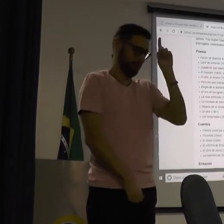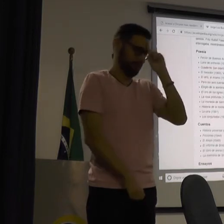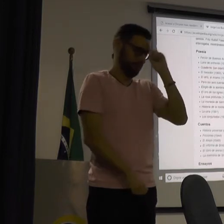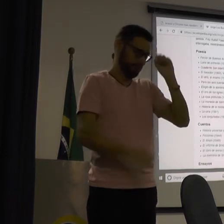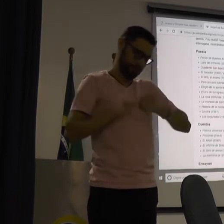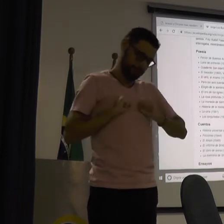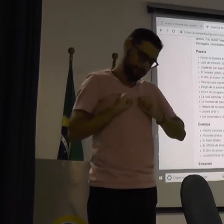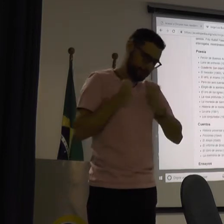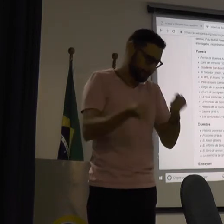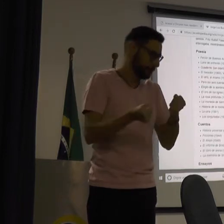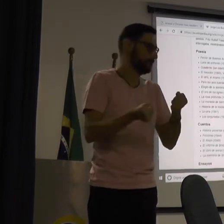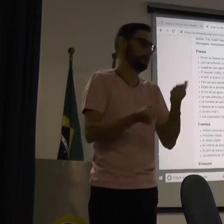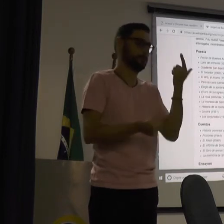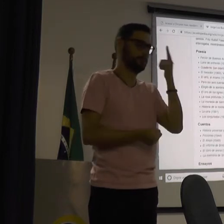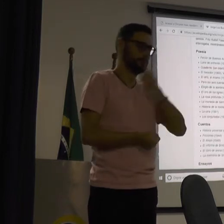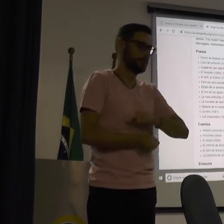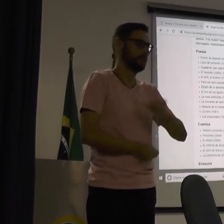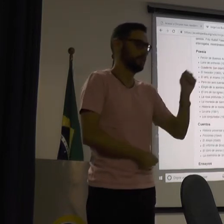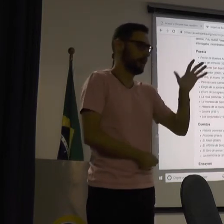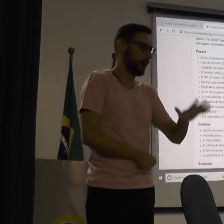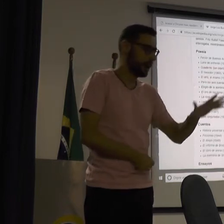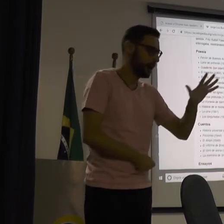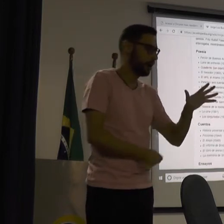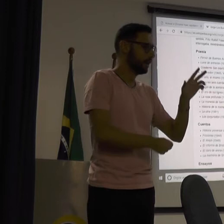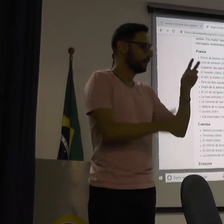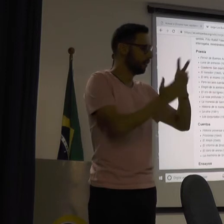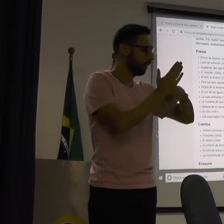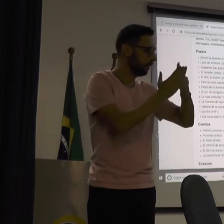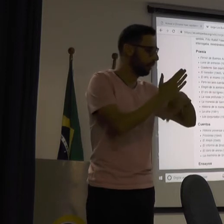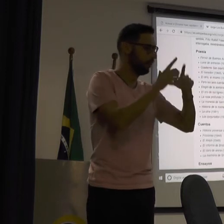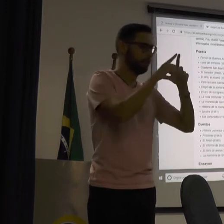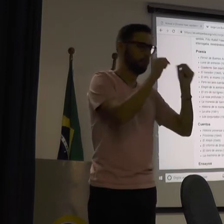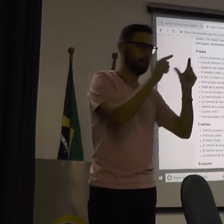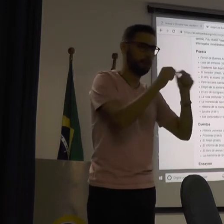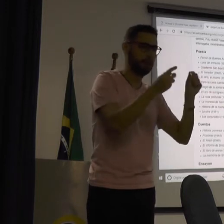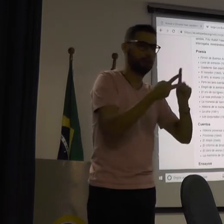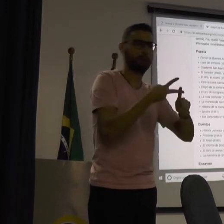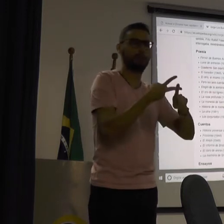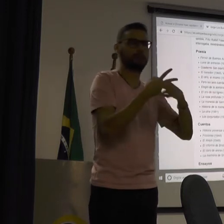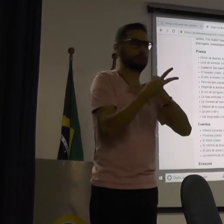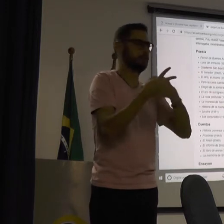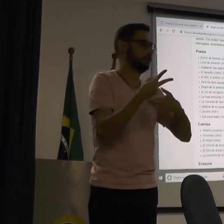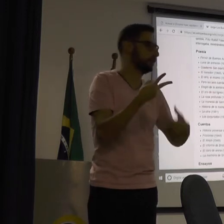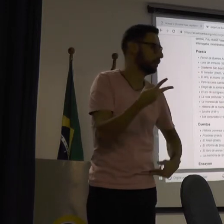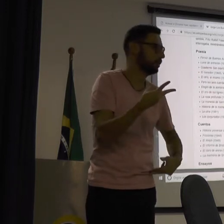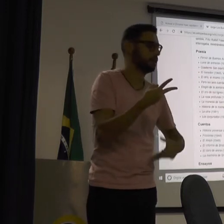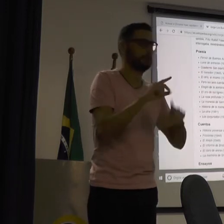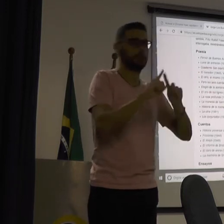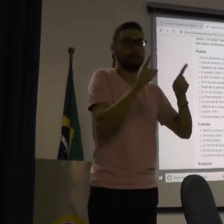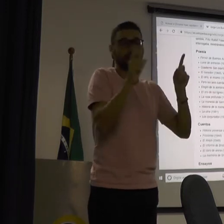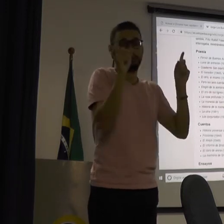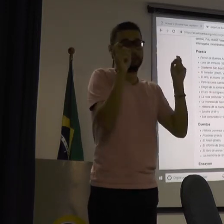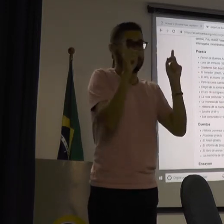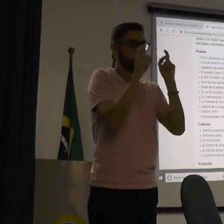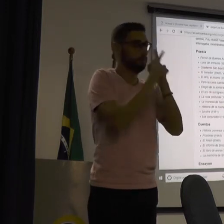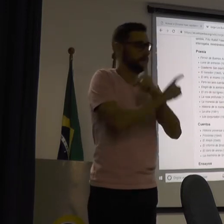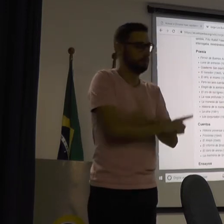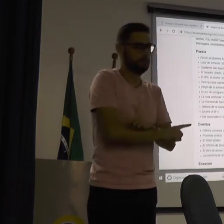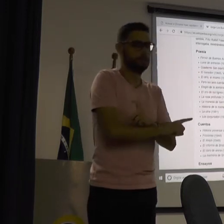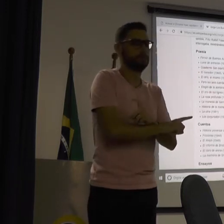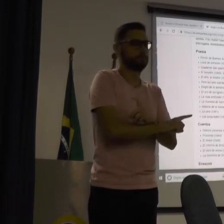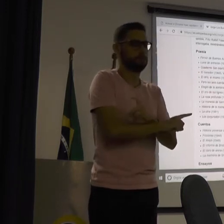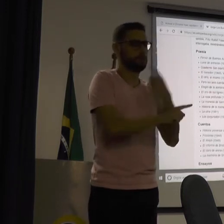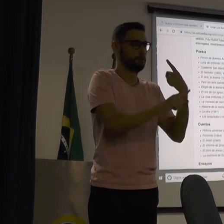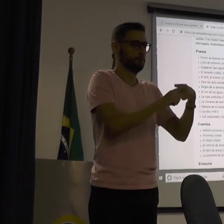é muito difícil, né? Eu li muita coisa japonesa, muita coisa chinesa, mas isso de você, olha, você lê um ocidental,